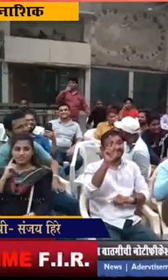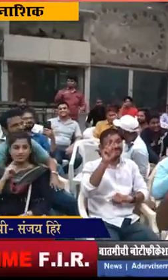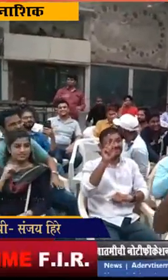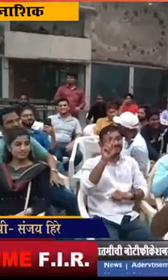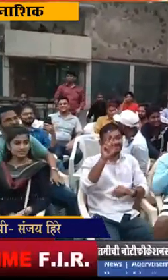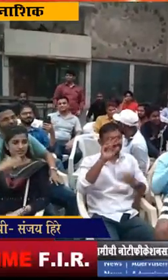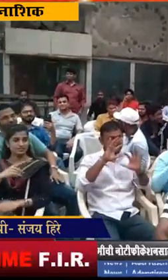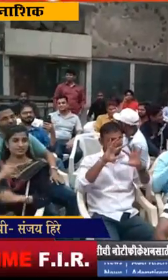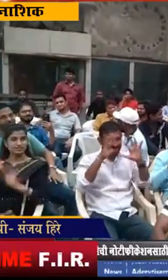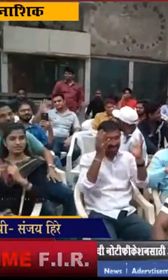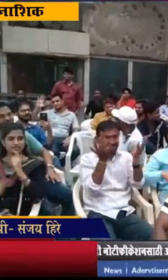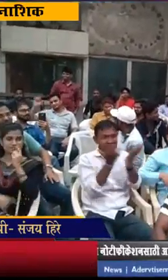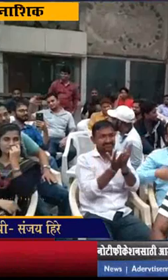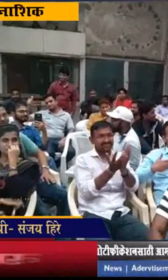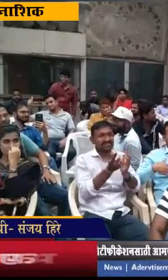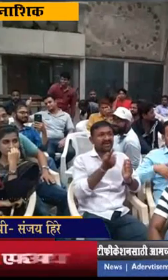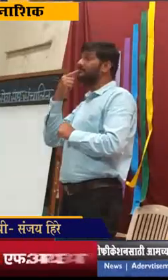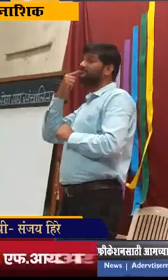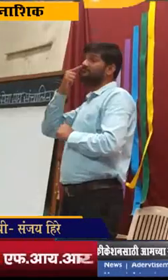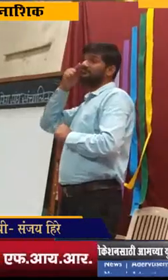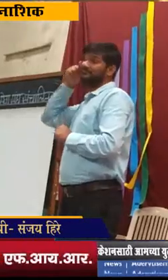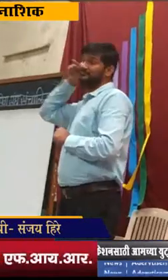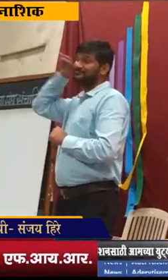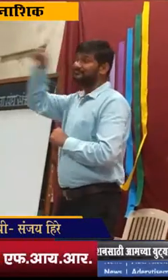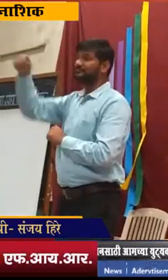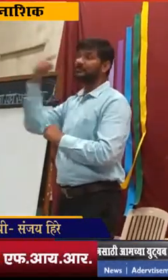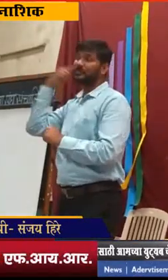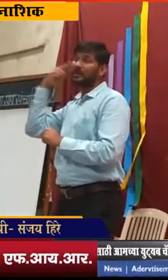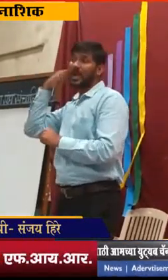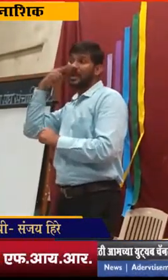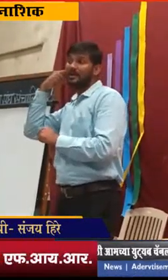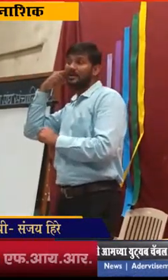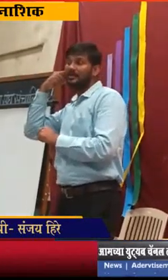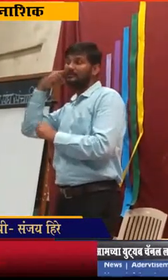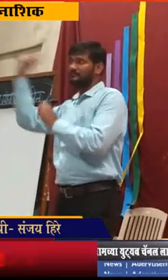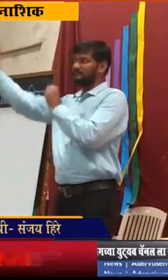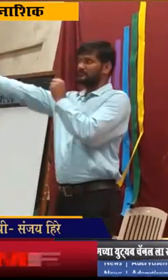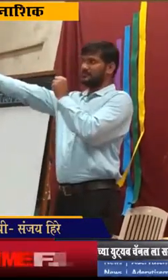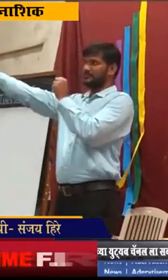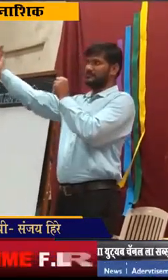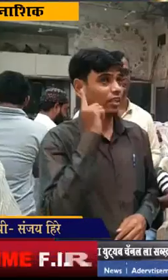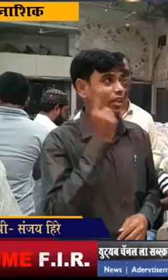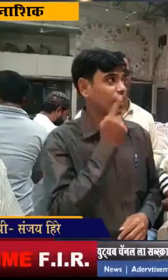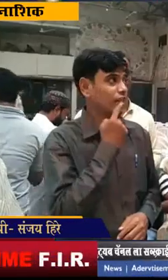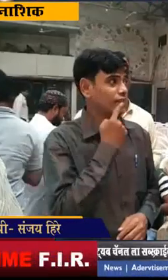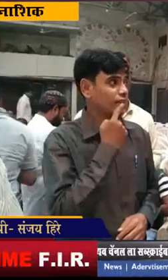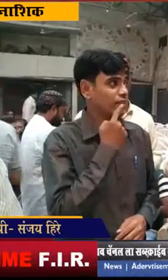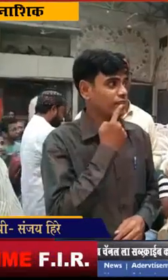1 ते 6 वाजेपर्यंत मुकबधिरांची कार्यशाळा आयोजित करून साजरा करण्यात आला.